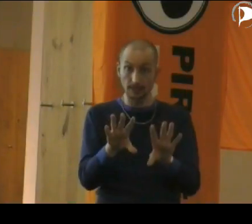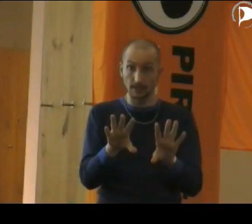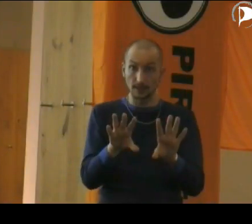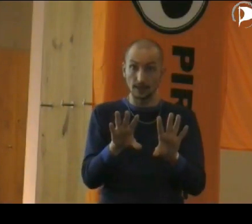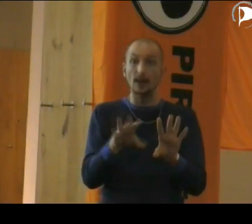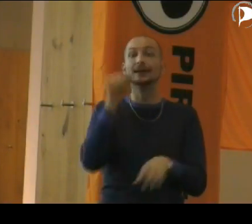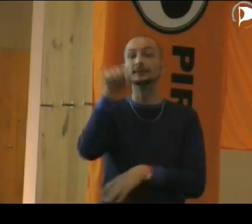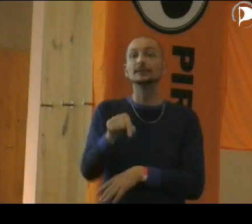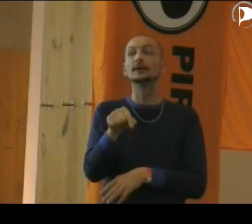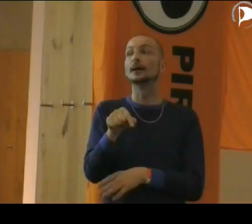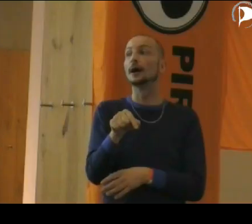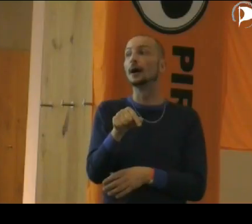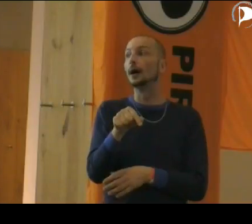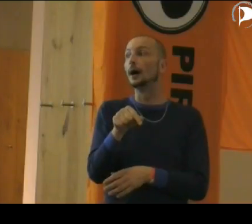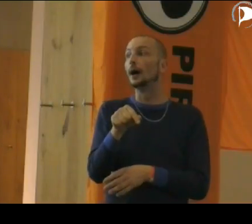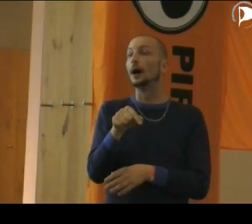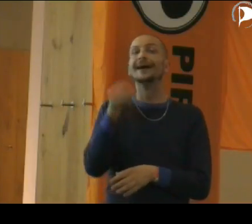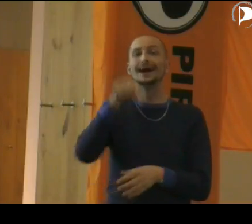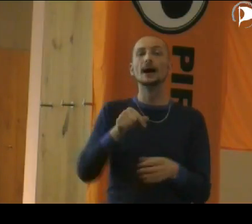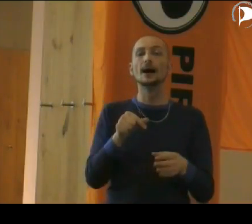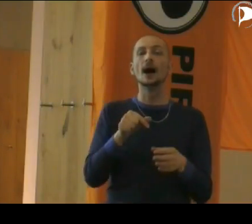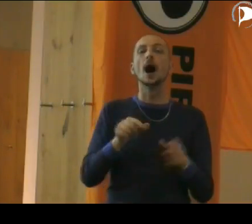kombination was wir schon getan haben